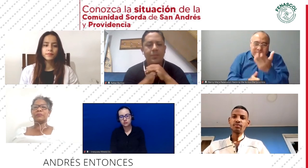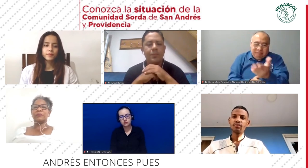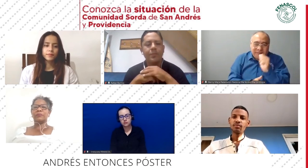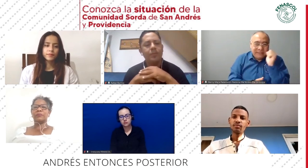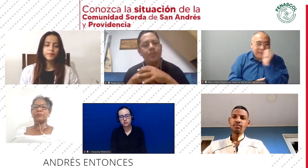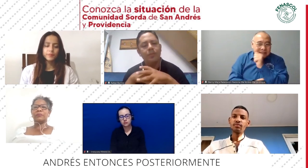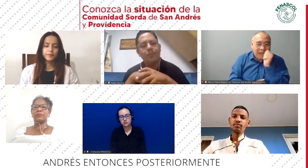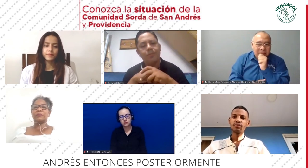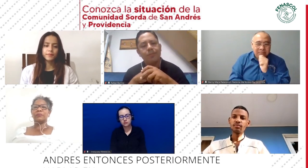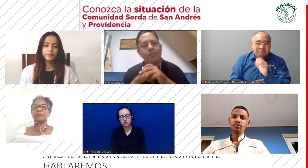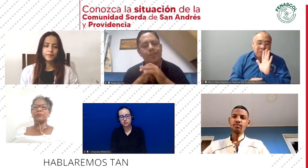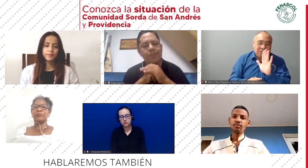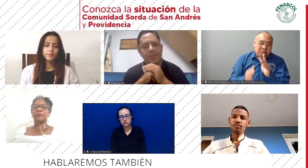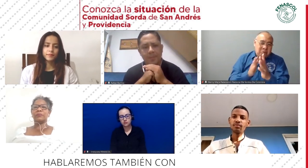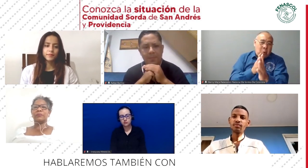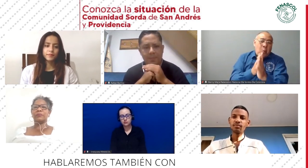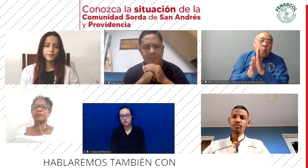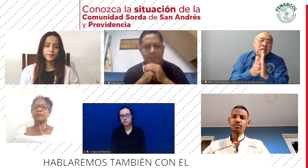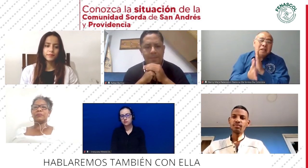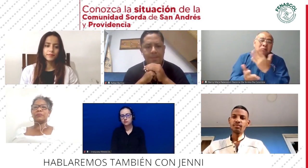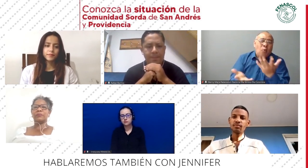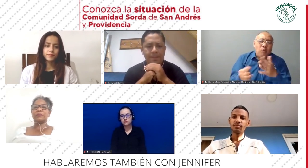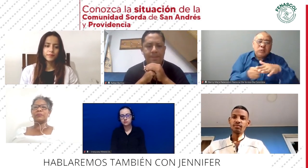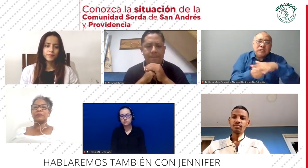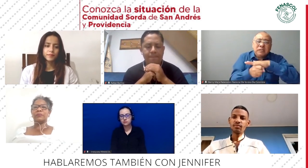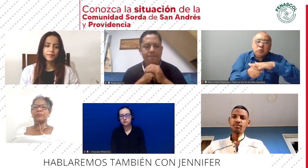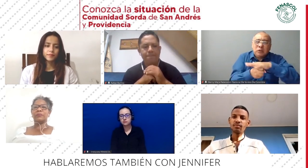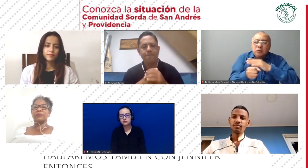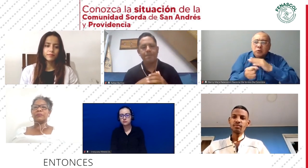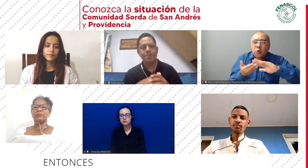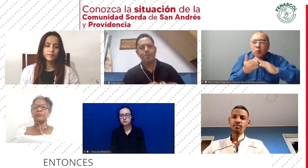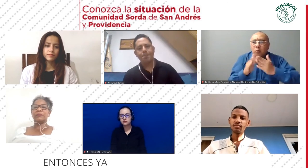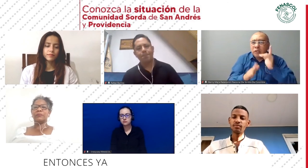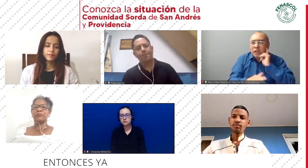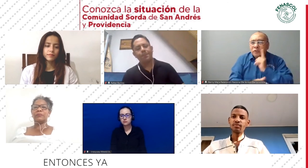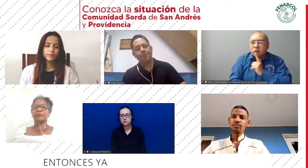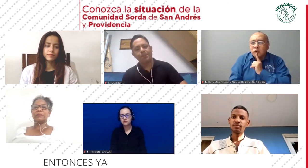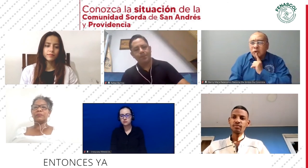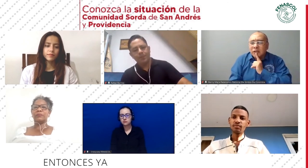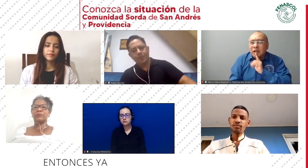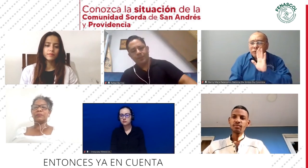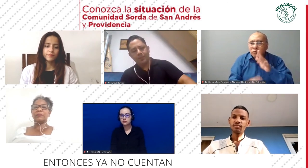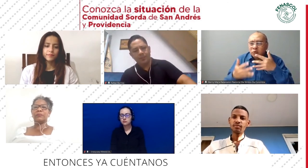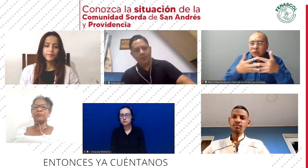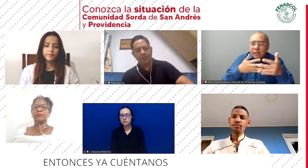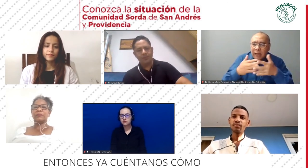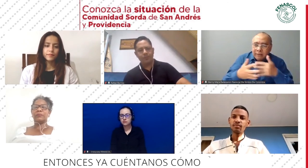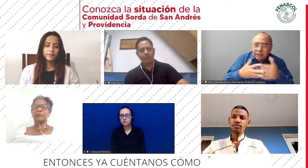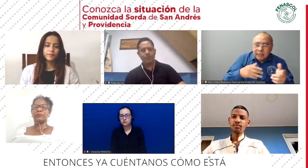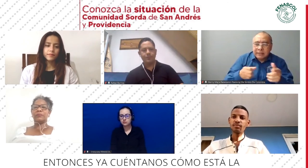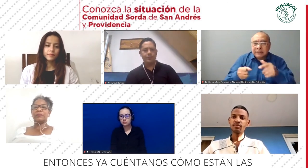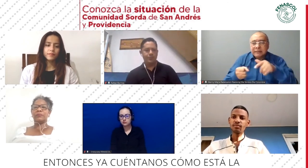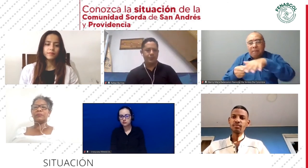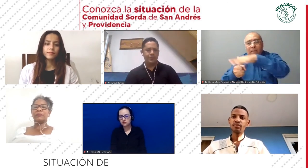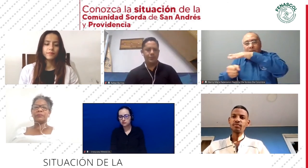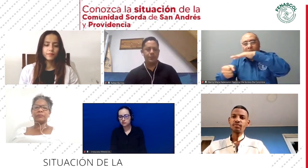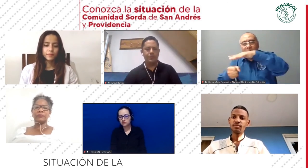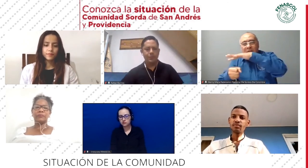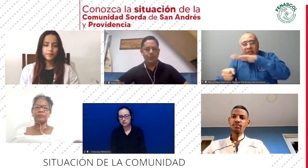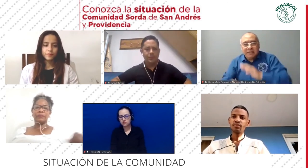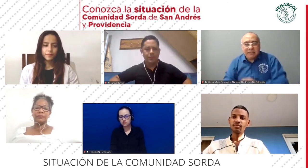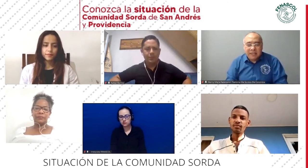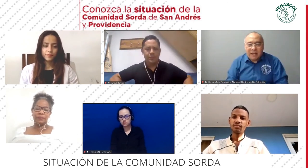posteriormente hablaremos también con jennifer entonces chan cuéntanos cómo está la situación de la